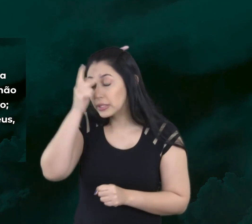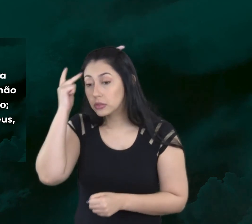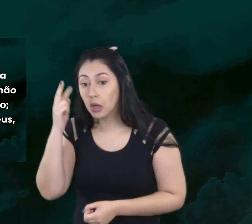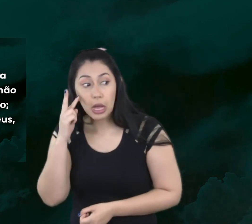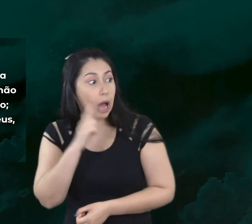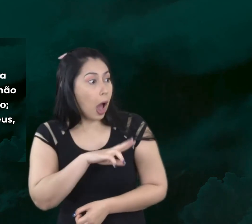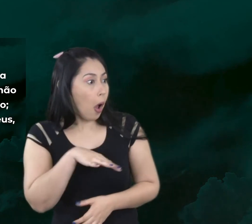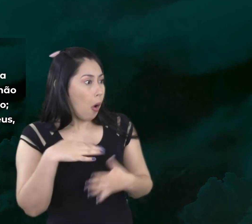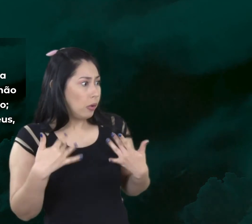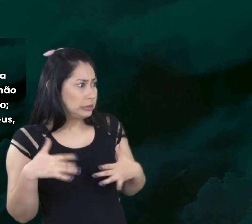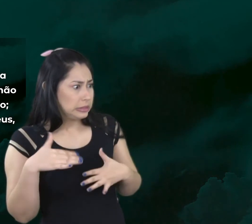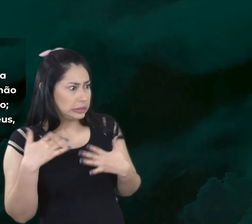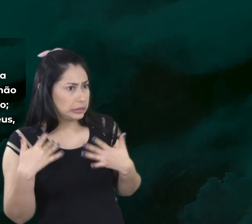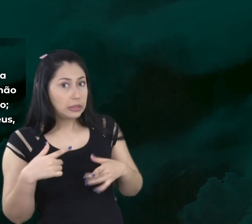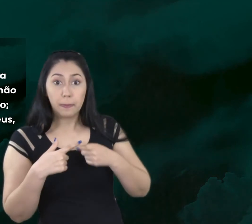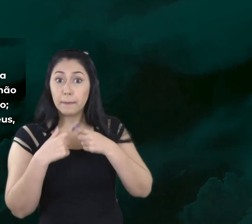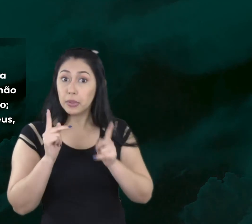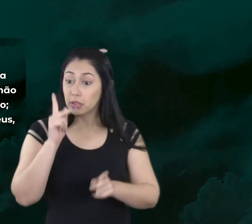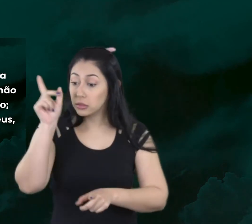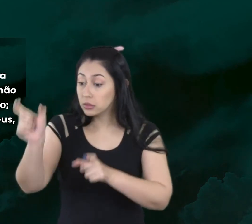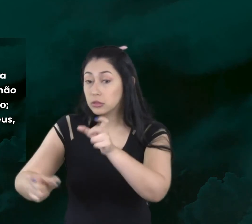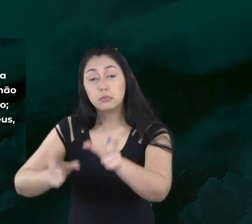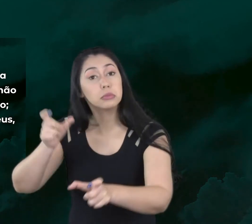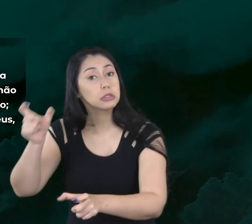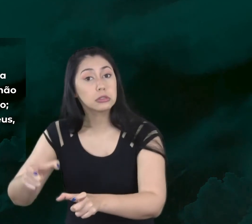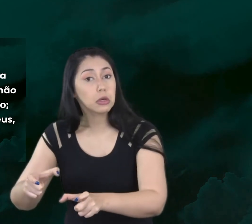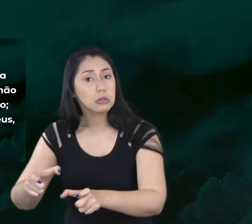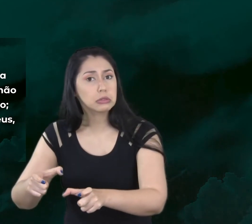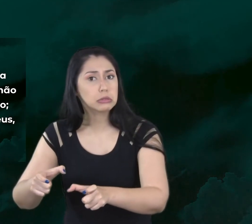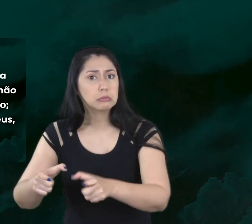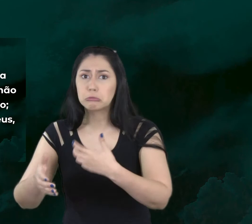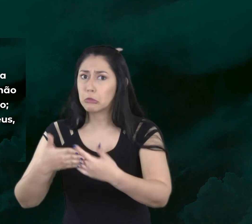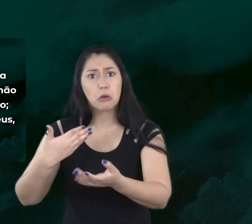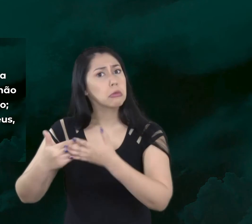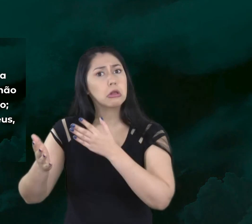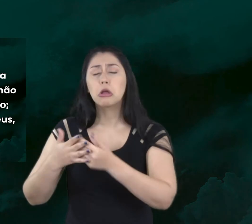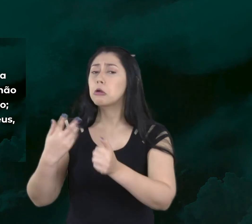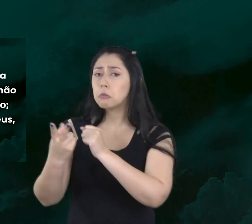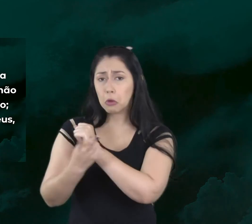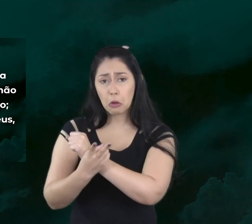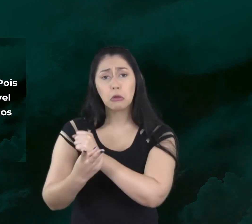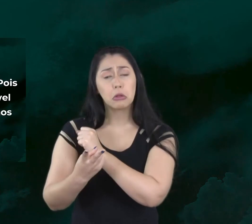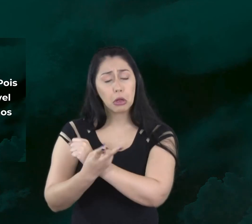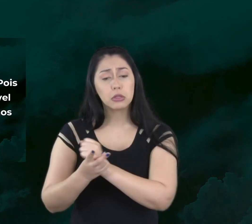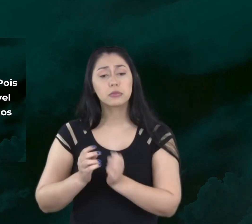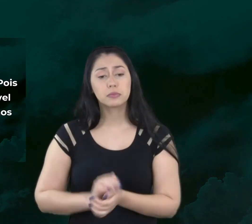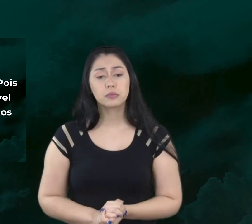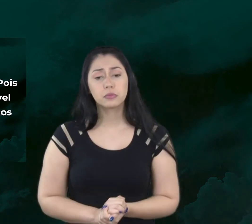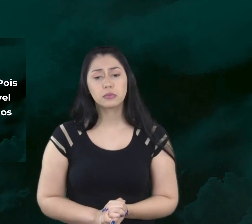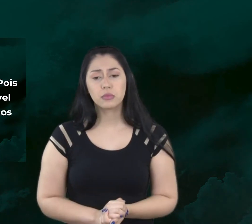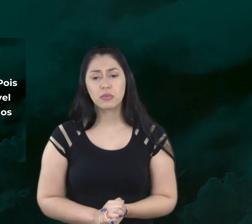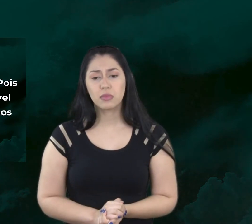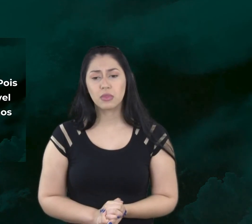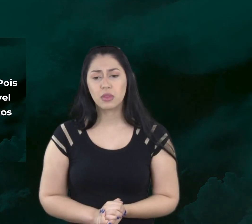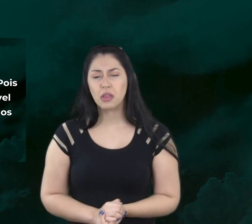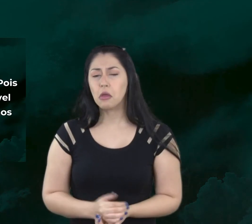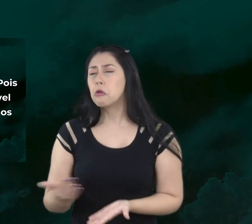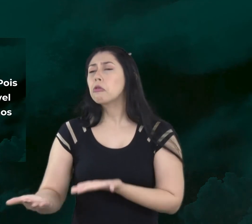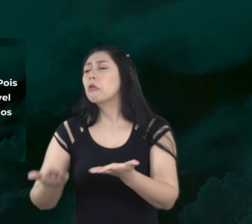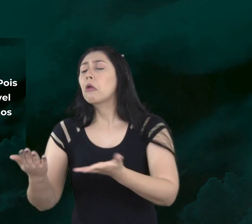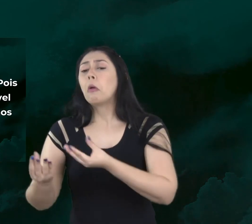não levaram isso em consideração. Que é feito, pois, a vossa exultação?